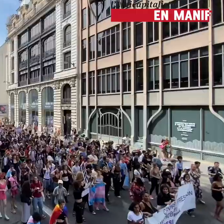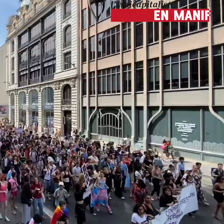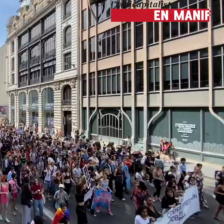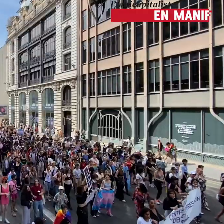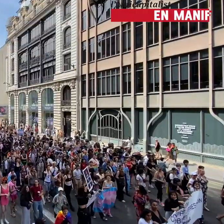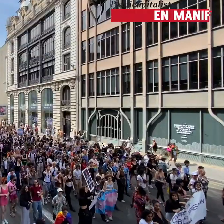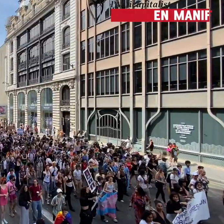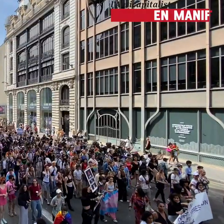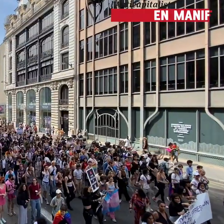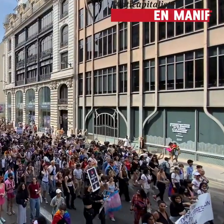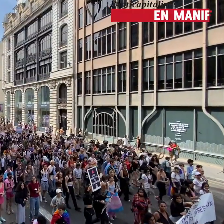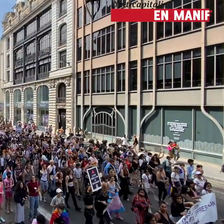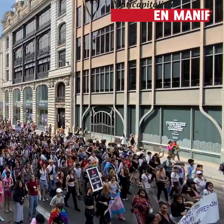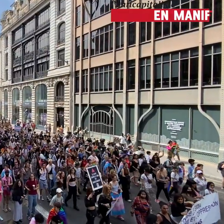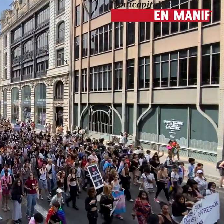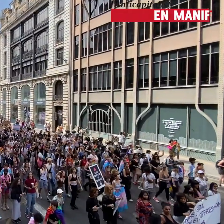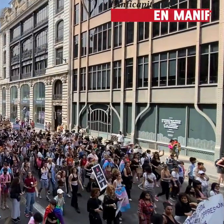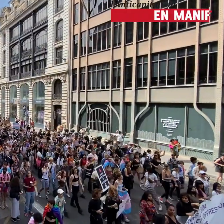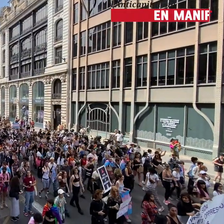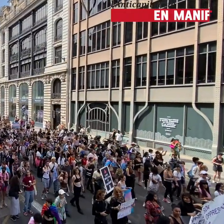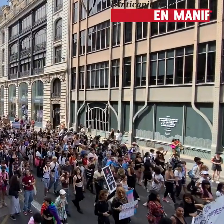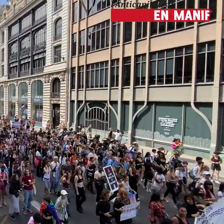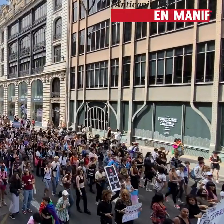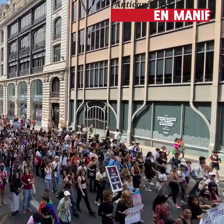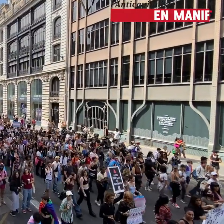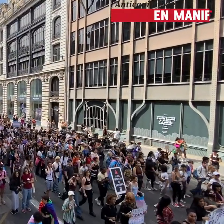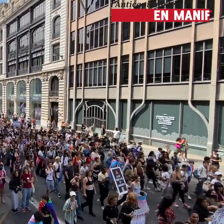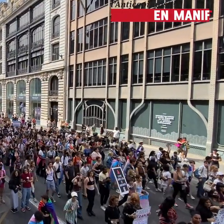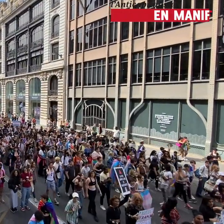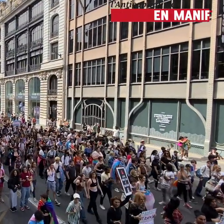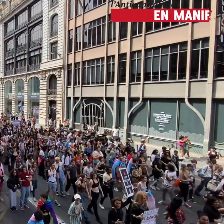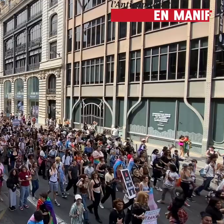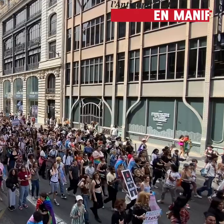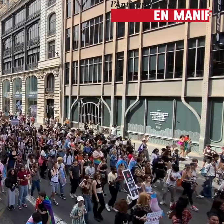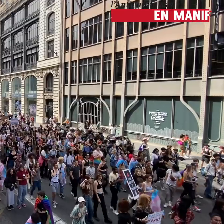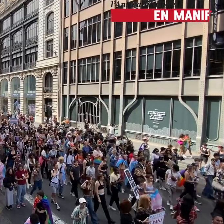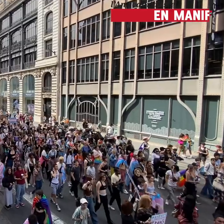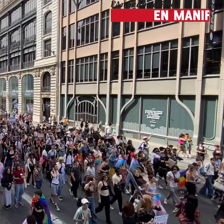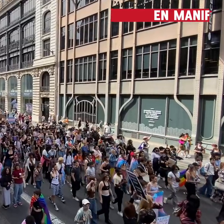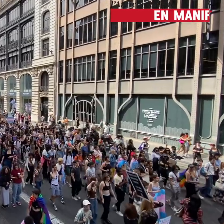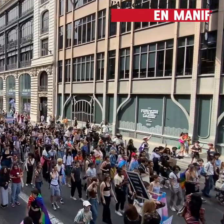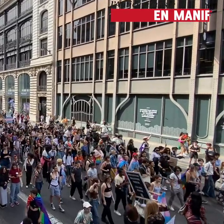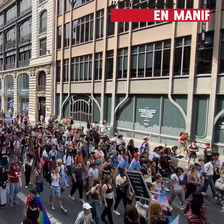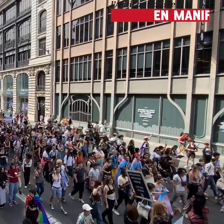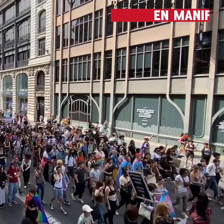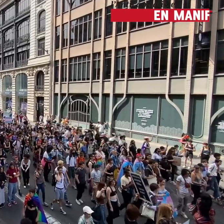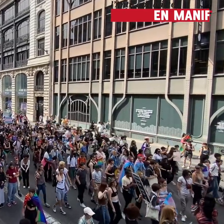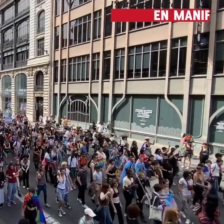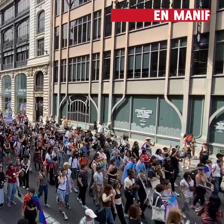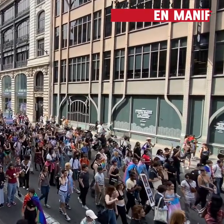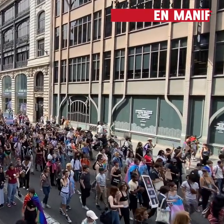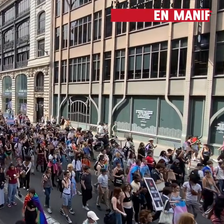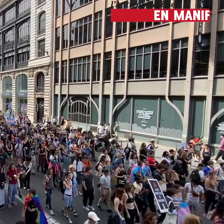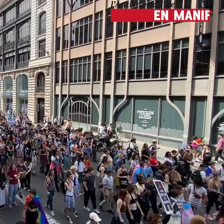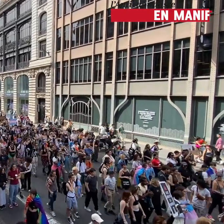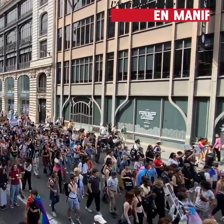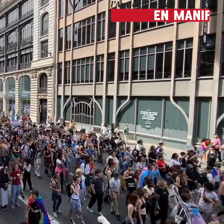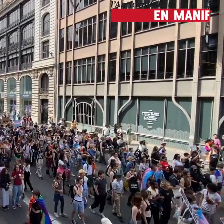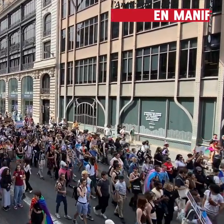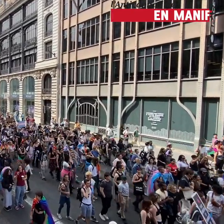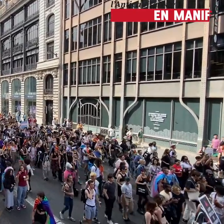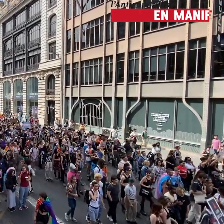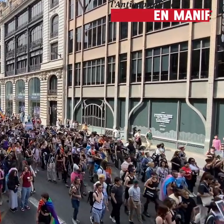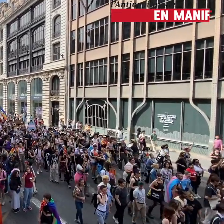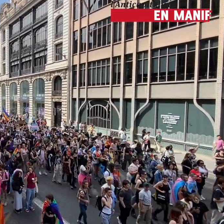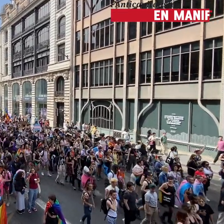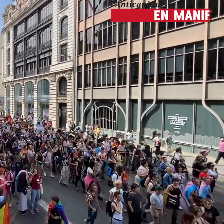institutions. Et quand je dis on ne veut pas négocier, c'est parce que leurs conditions pour nous donner,